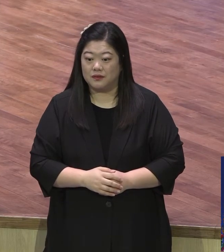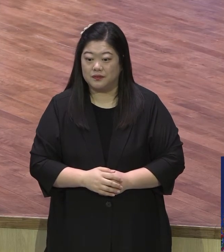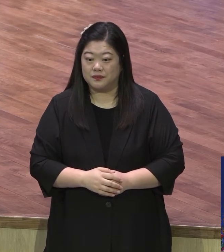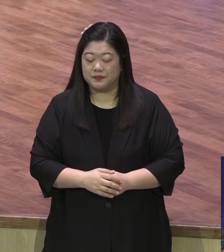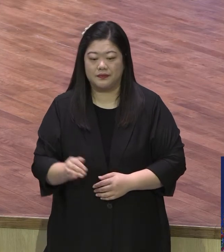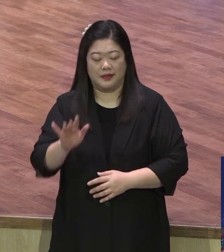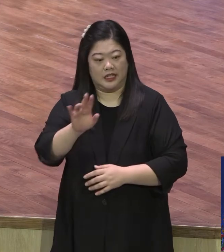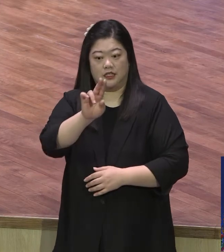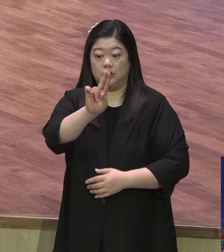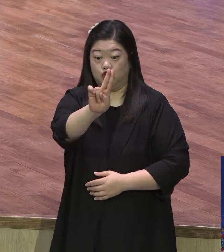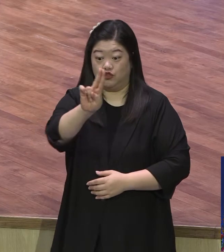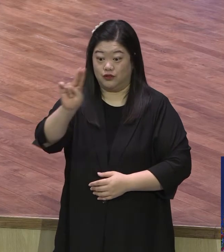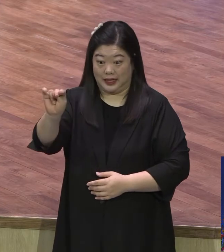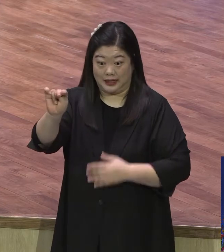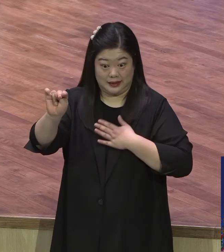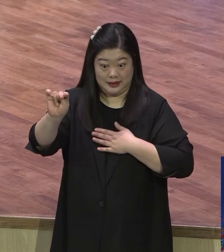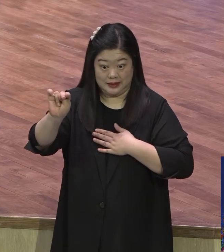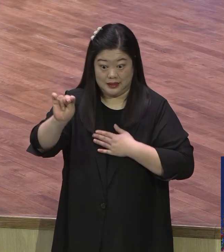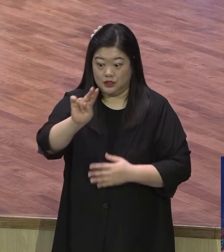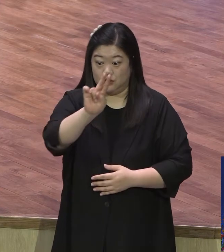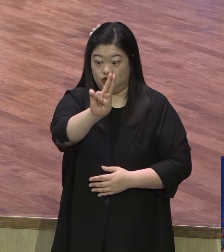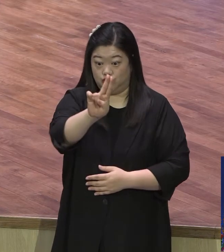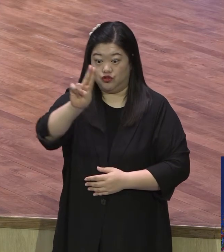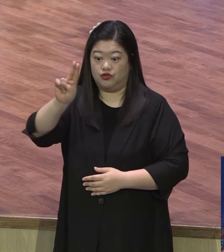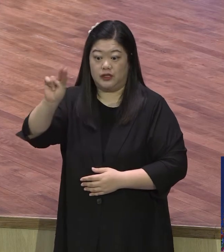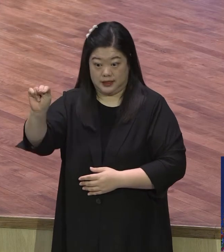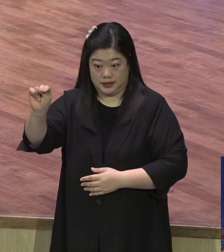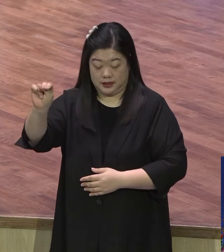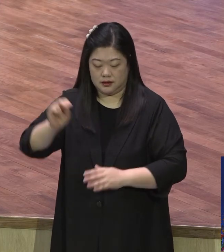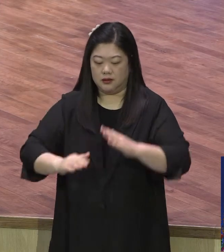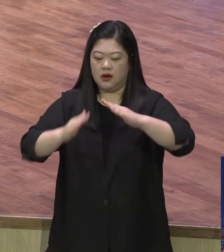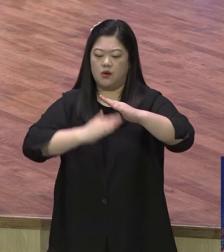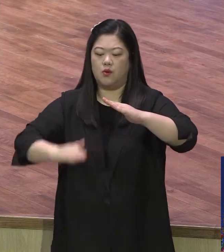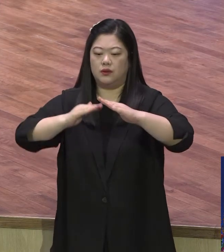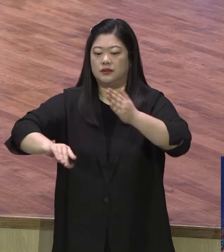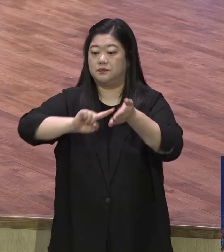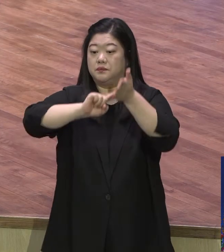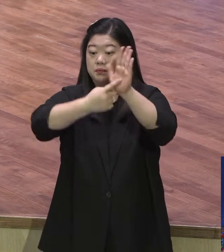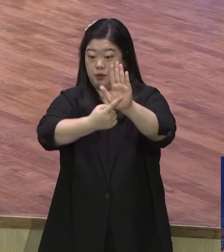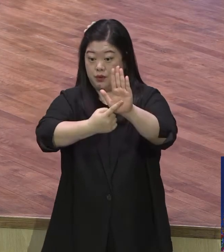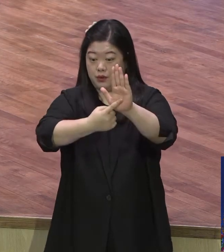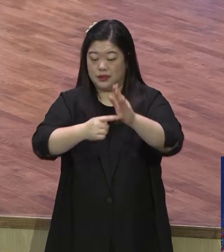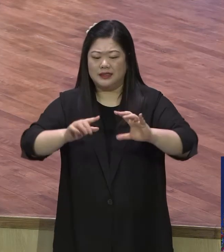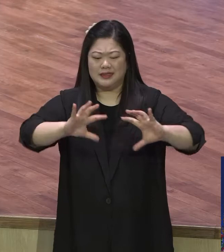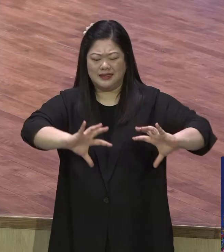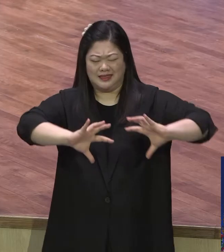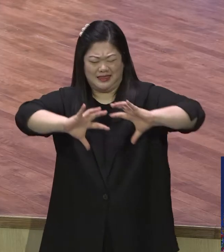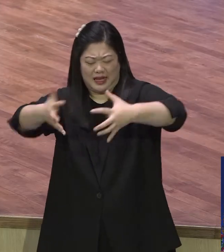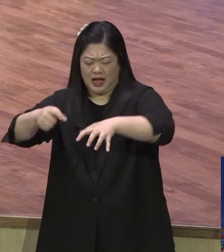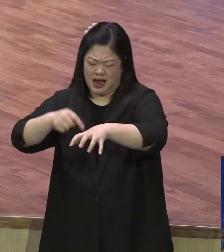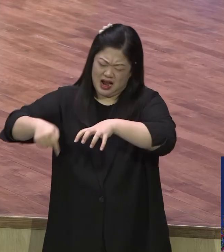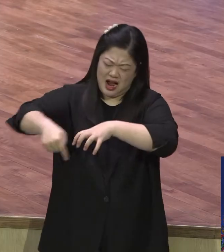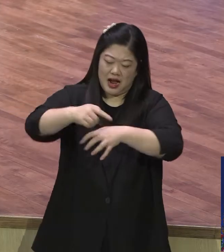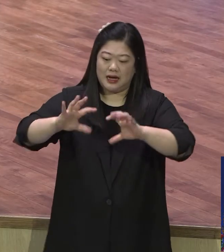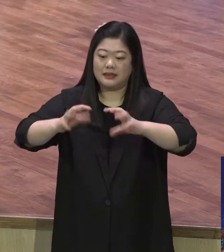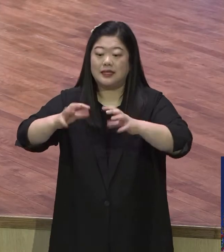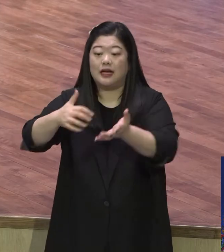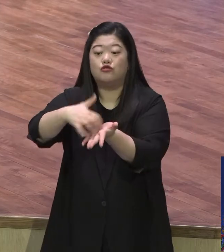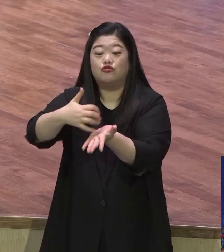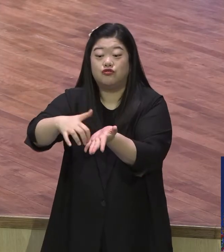유엔이 정한 기준으로 지금 전 세계 237개 나라가 나옵니다. 그래서